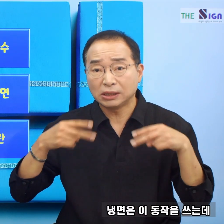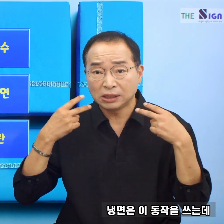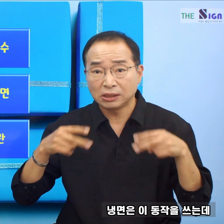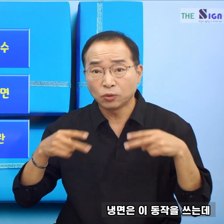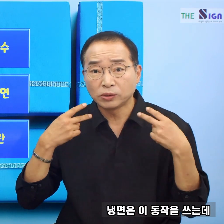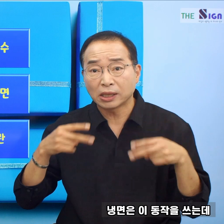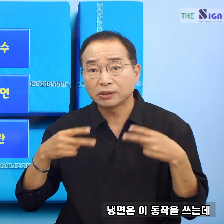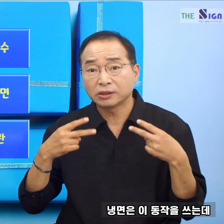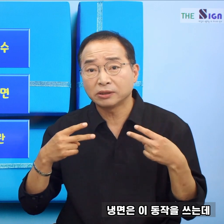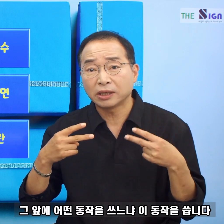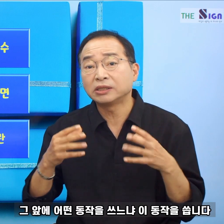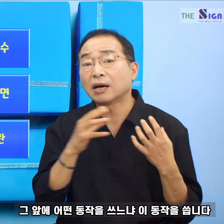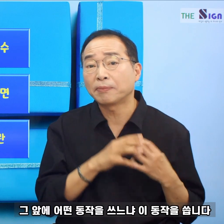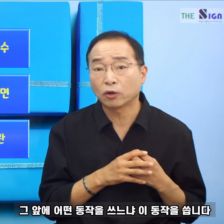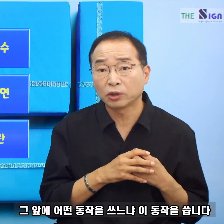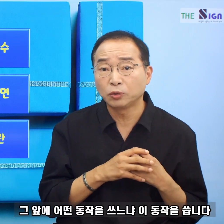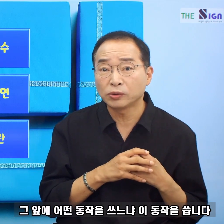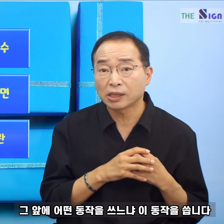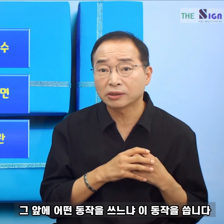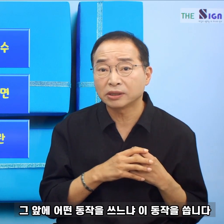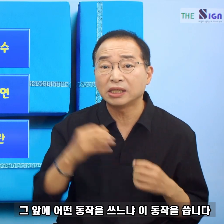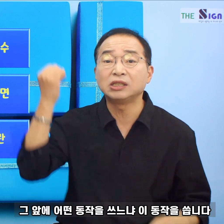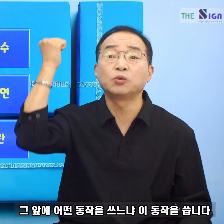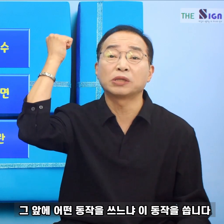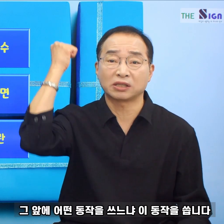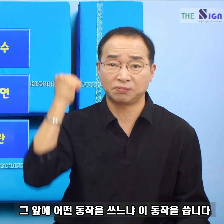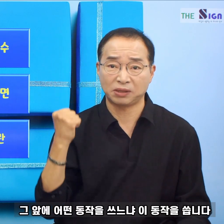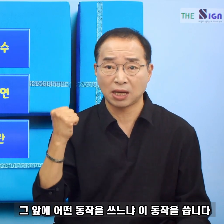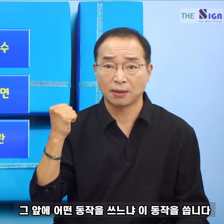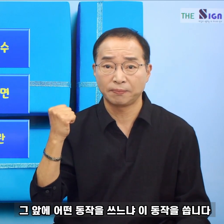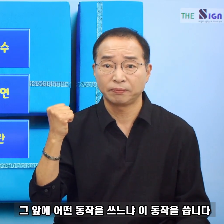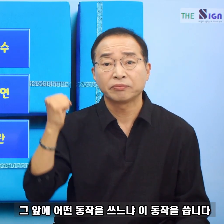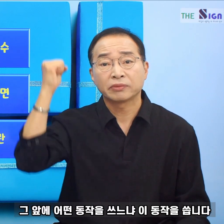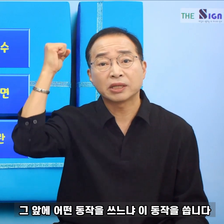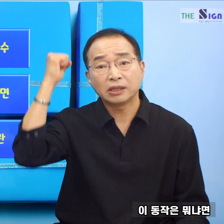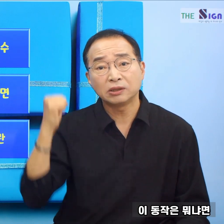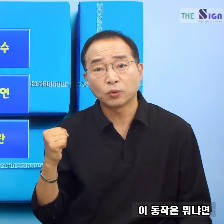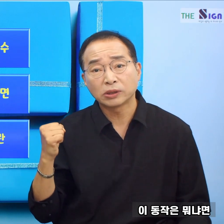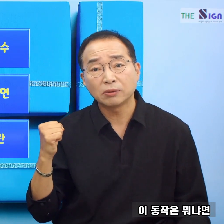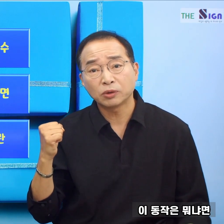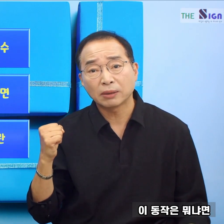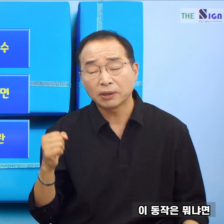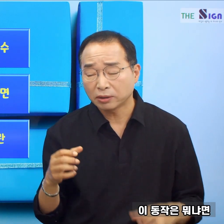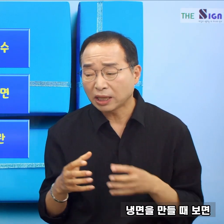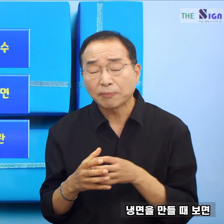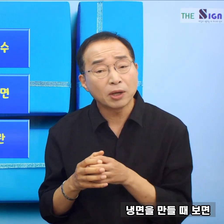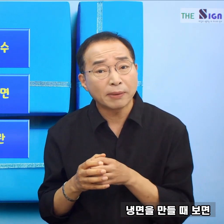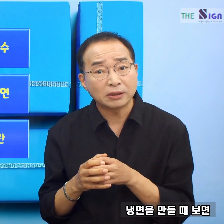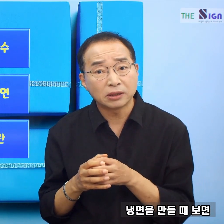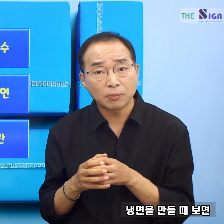이 동작을 쓰는데 그 앞에 어떤 동작을 쓰느냐, 이 동작을 씁니다. 자, 이 동작은 뭐냐면 냉면을 만들 때